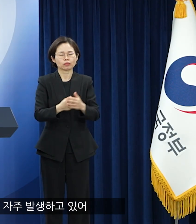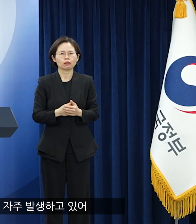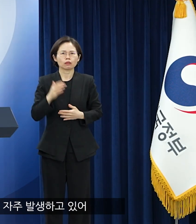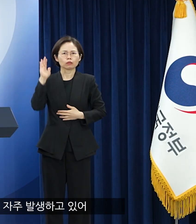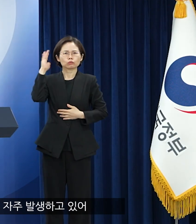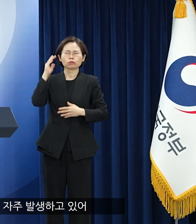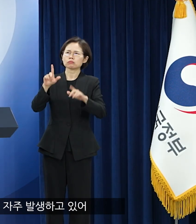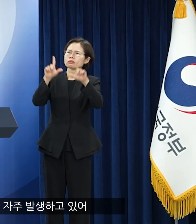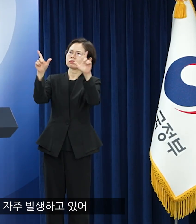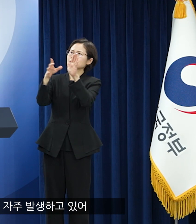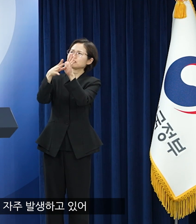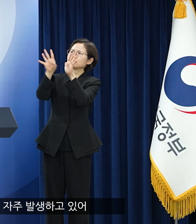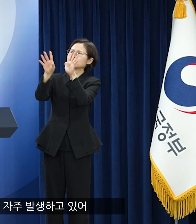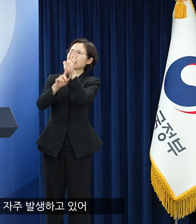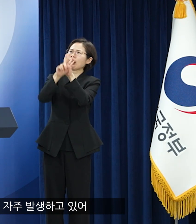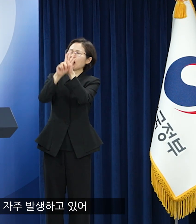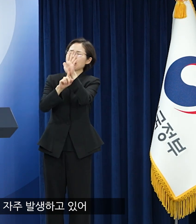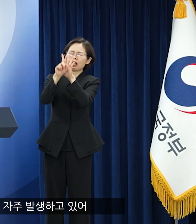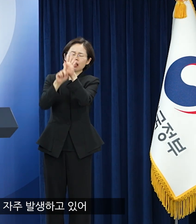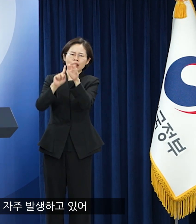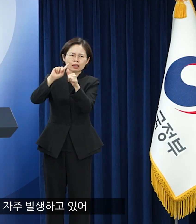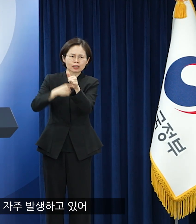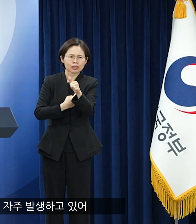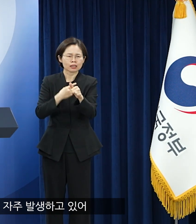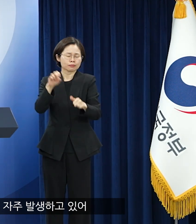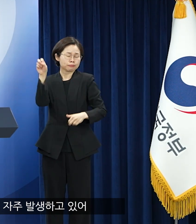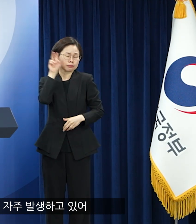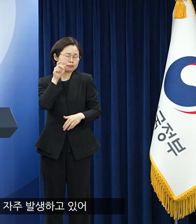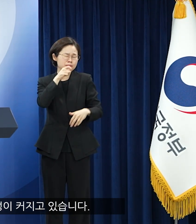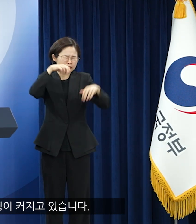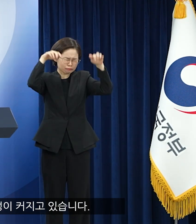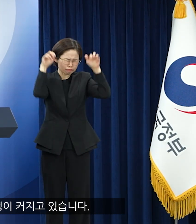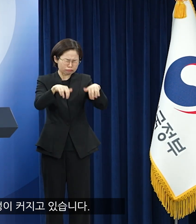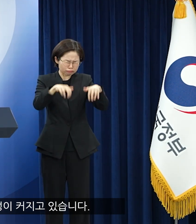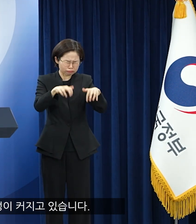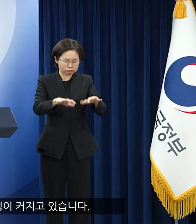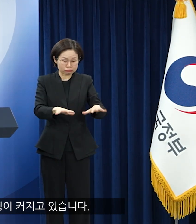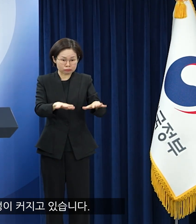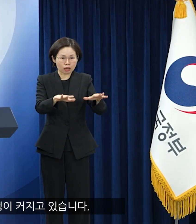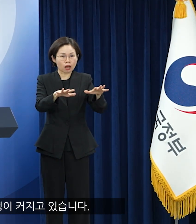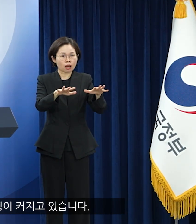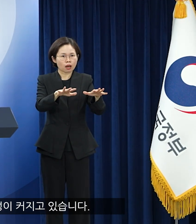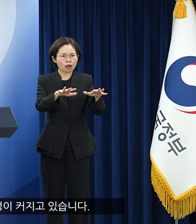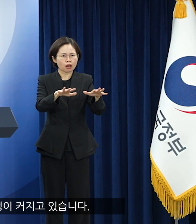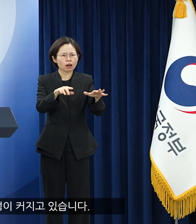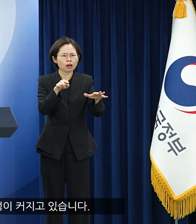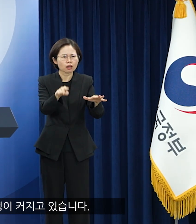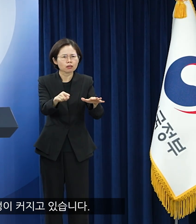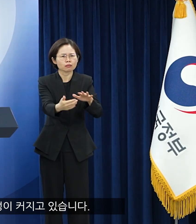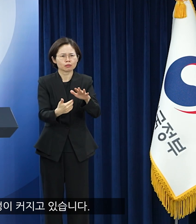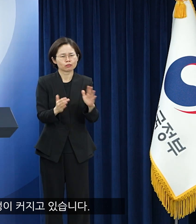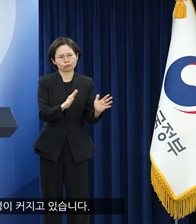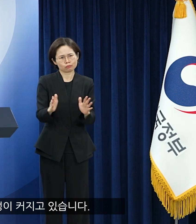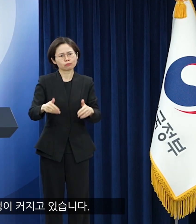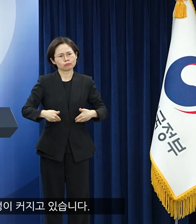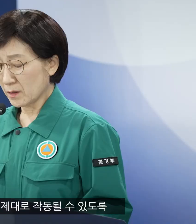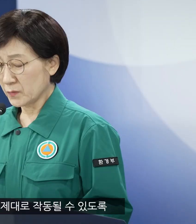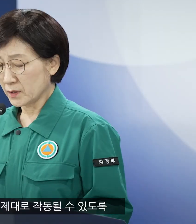이상기후로 예측하기 어려운 집중호우 등이 자주 발생하고 있어 홍수에 대한 사전 대비의 중요성이 커지고